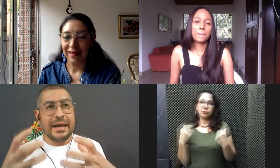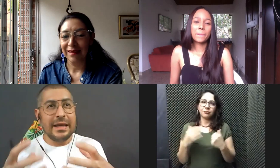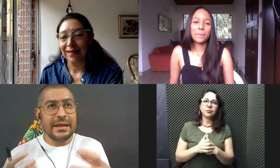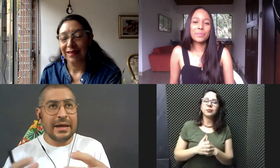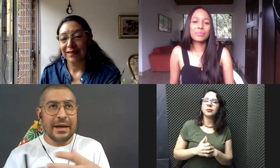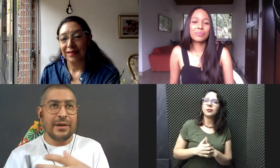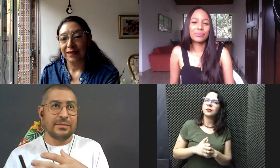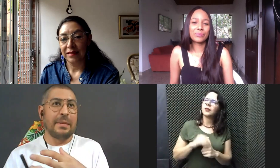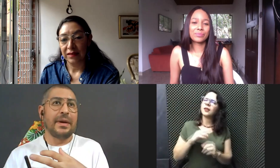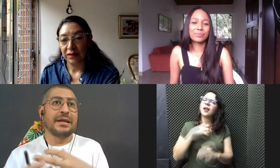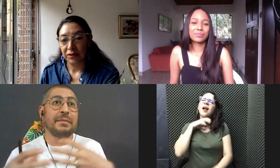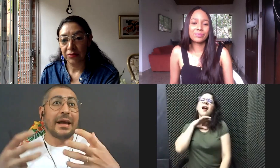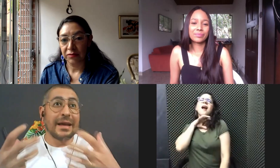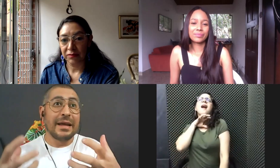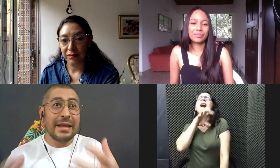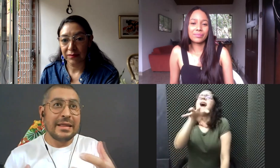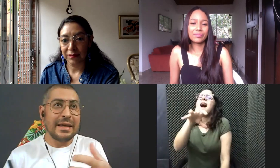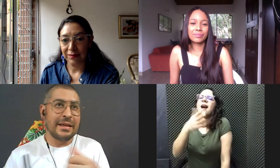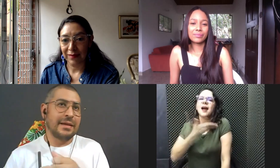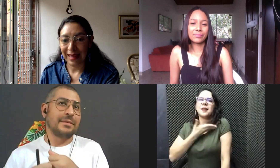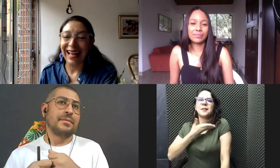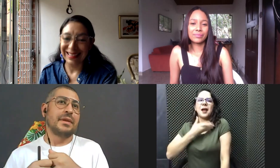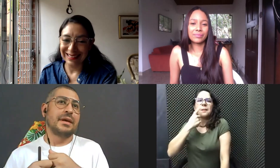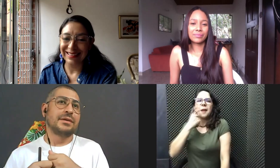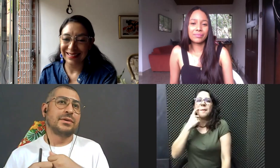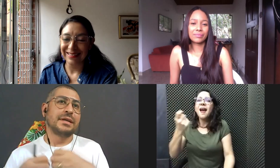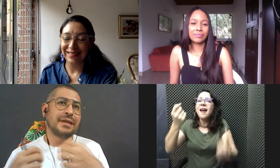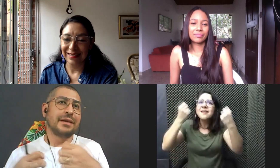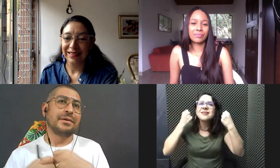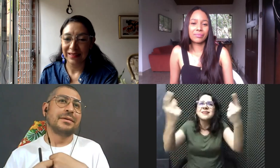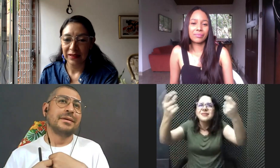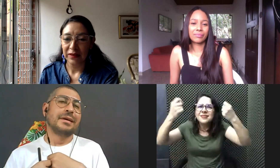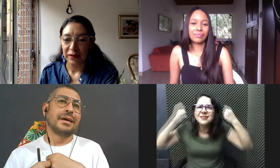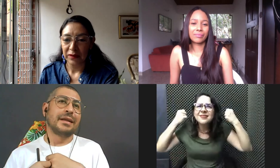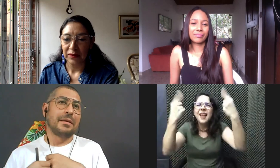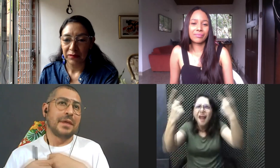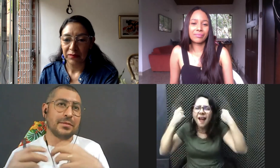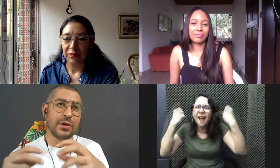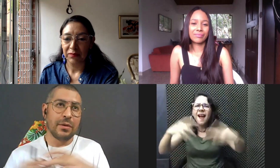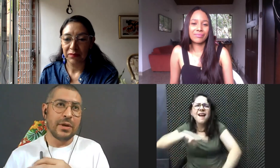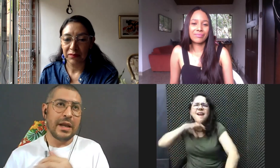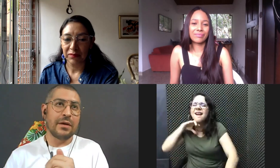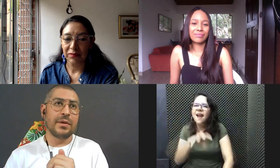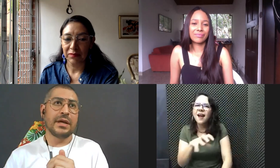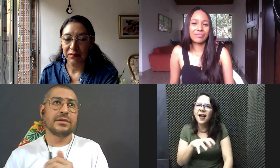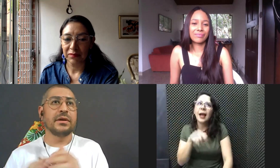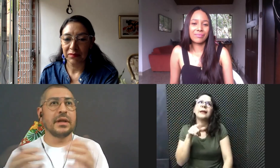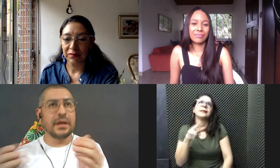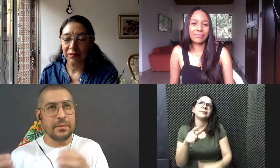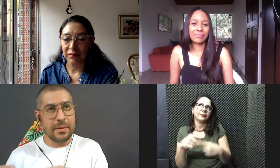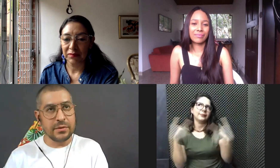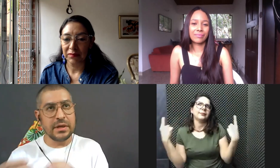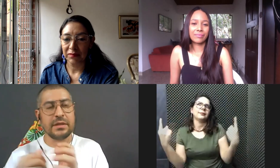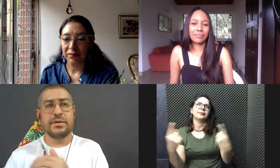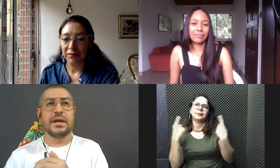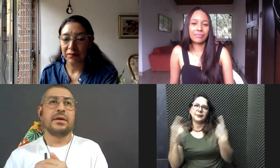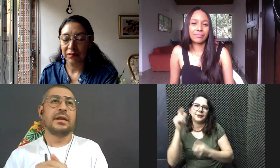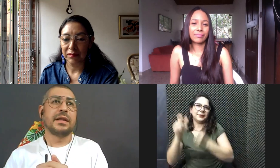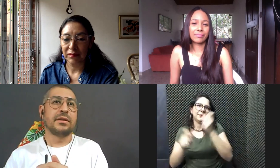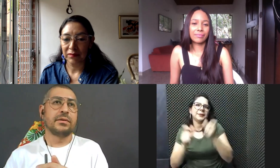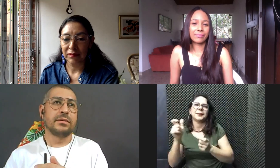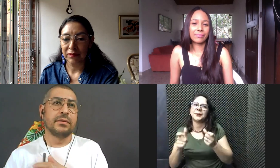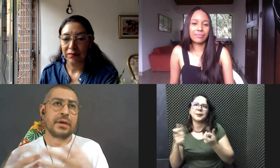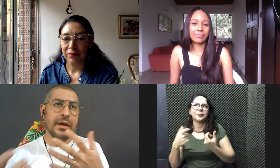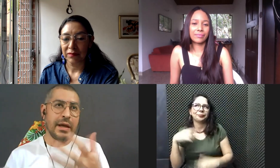le grita a los papás para que le entiendan. Eso es algo que también es muy común en la comunidad sorda y que vemos